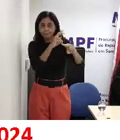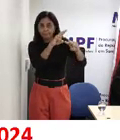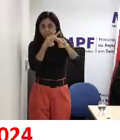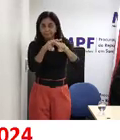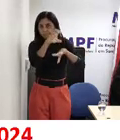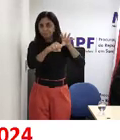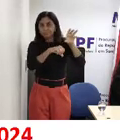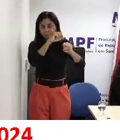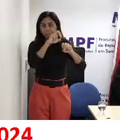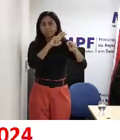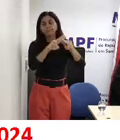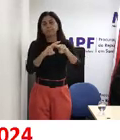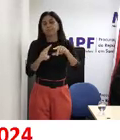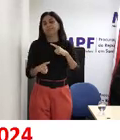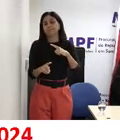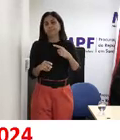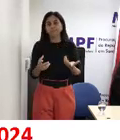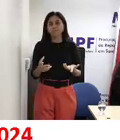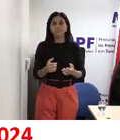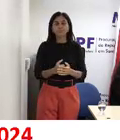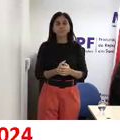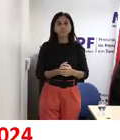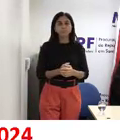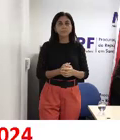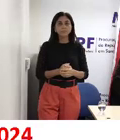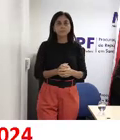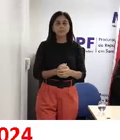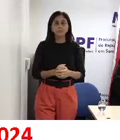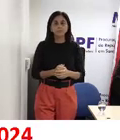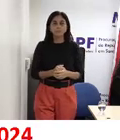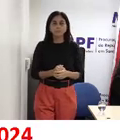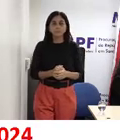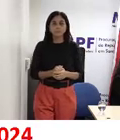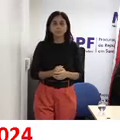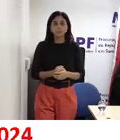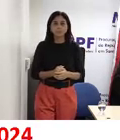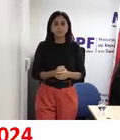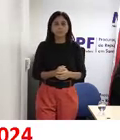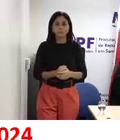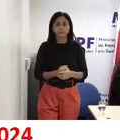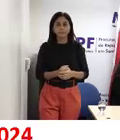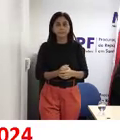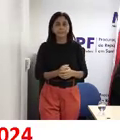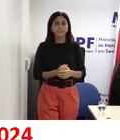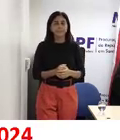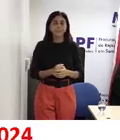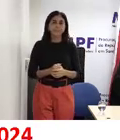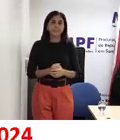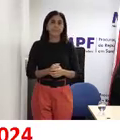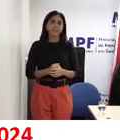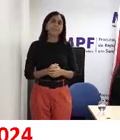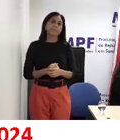criminoso e ele perde alguns eu não posso nem dizer benefícios que isso aí não seria